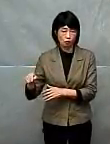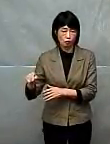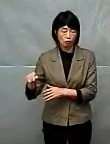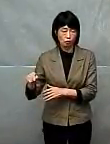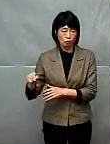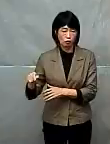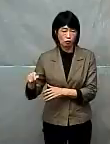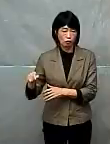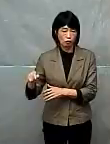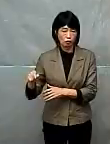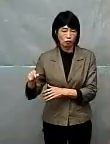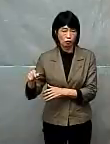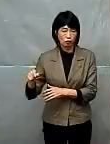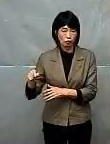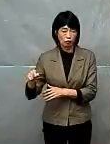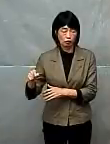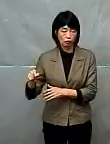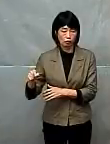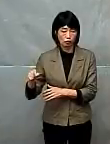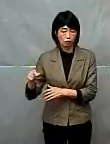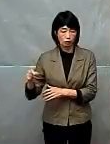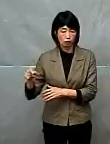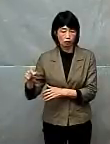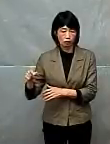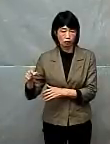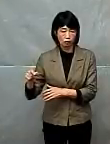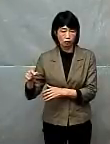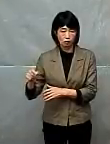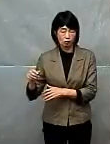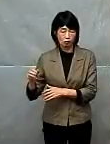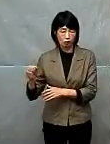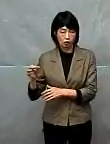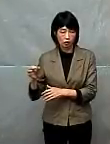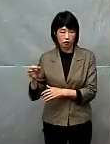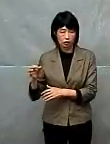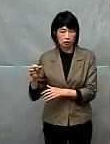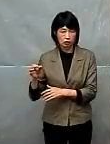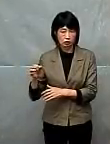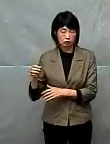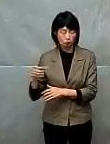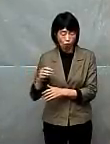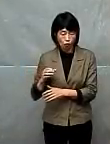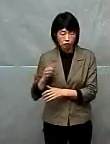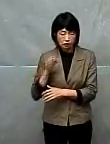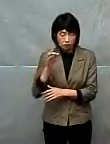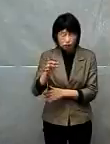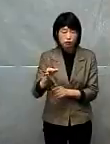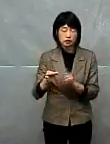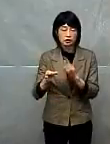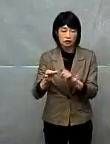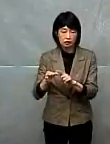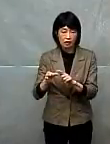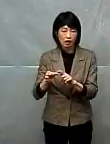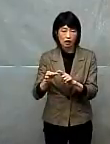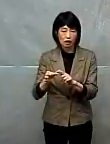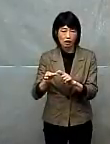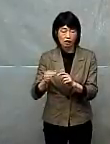支出していたというのは、そこが誤解されるところもあったのかなと思うんでありますけれ